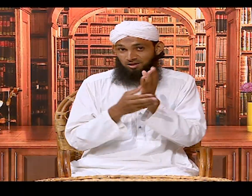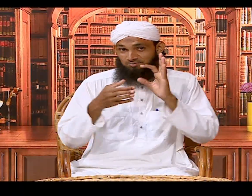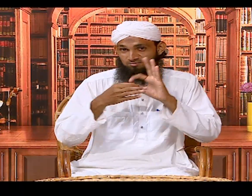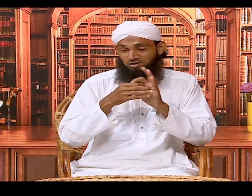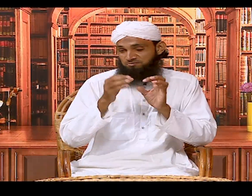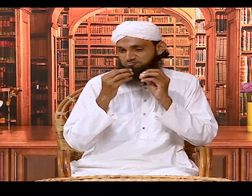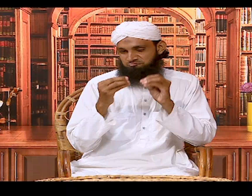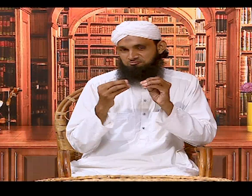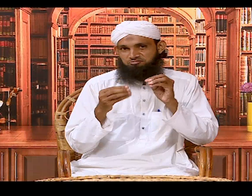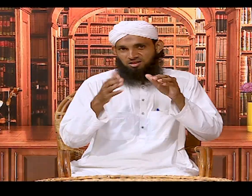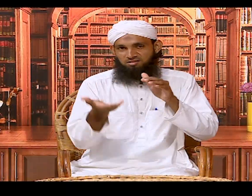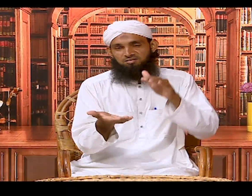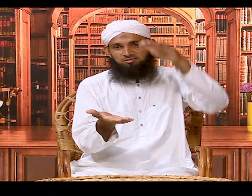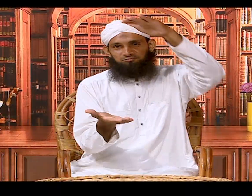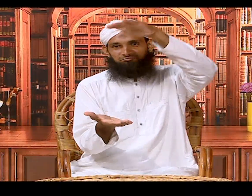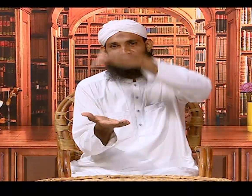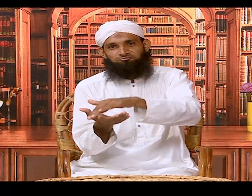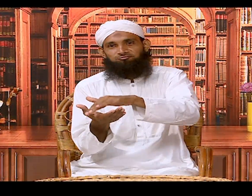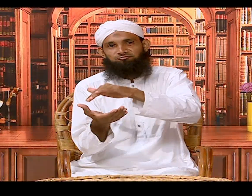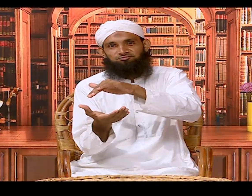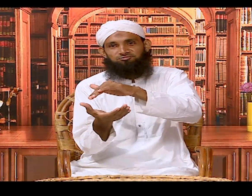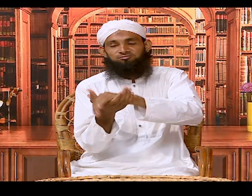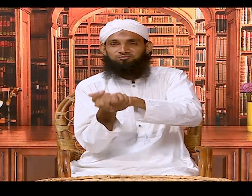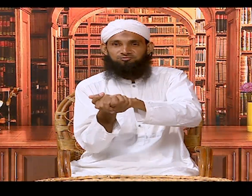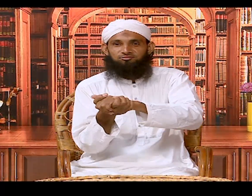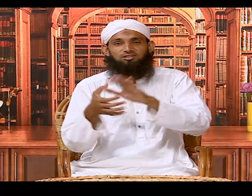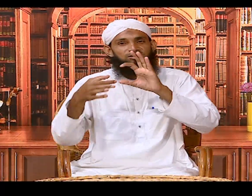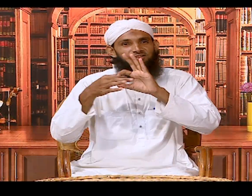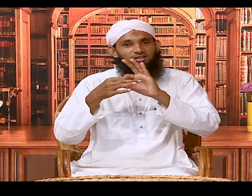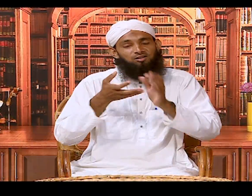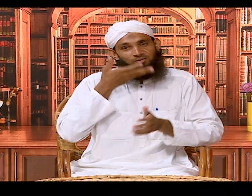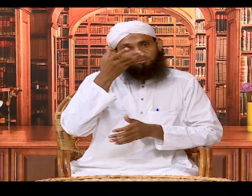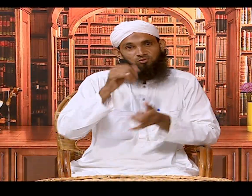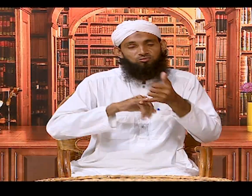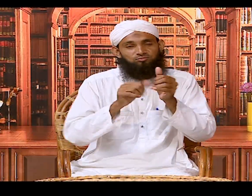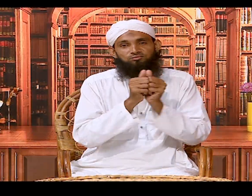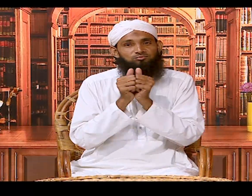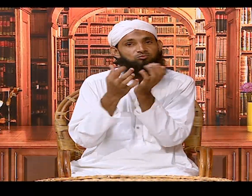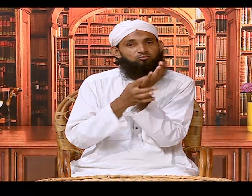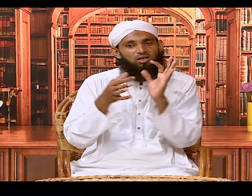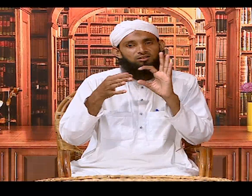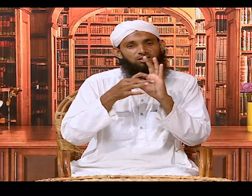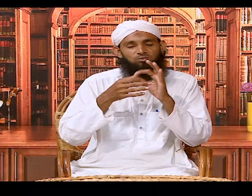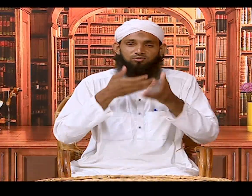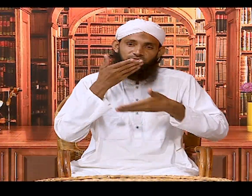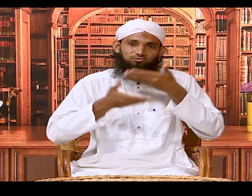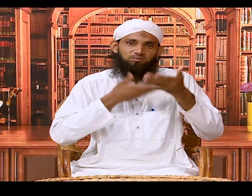تھا، بیعت رضوان کے موقع پر آپ صلی اللہ علیہ وآلہ وسلم نے اس ہاتھ کو عثمان کا ہاتھ فرمایا۔ اللہ پاک